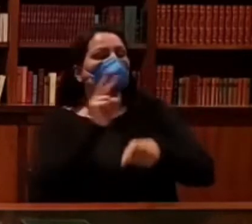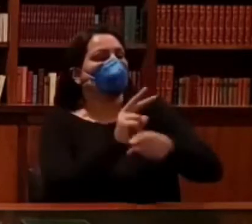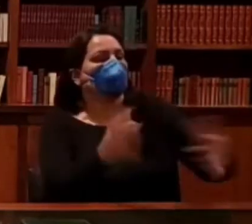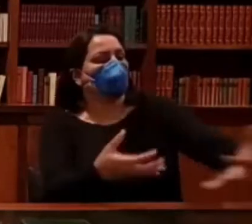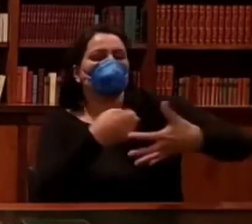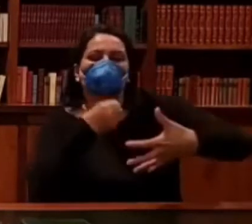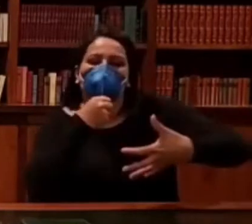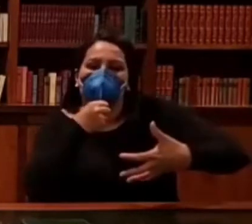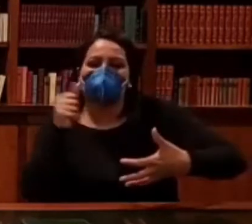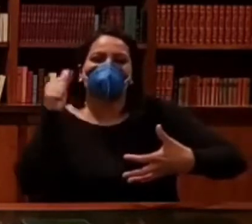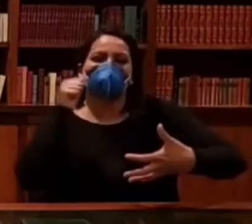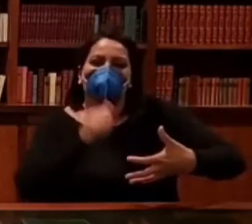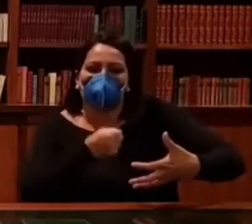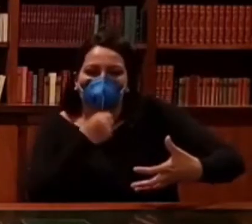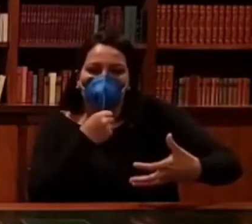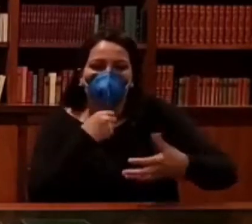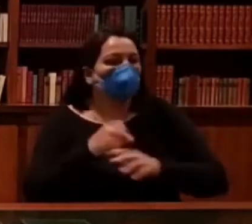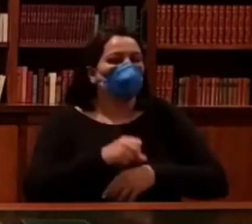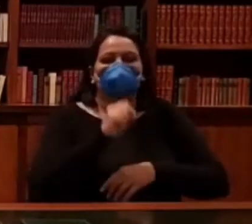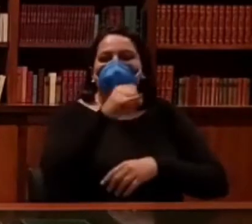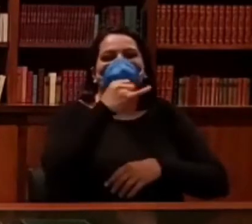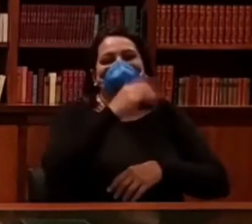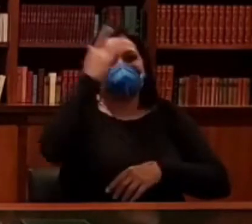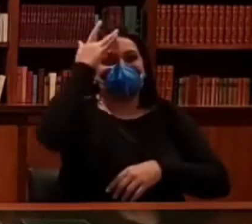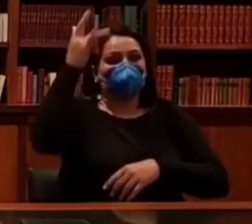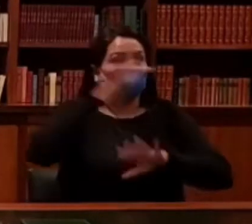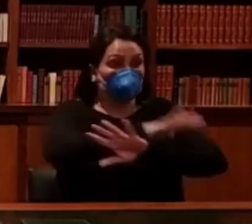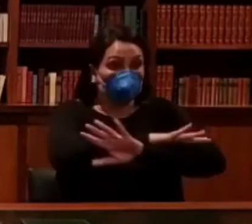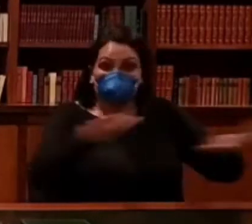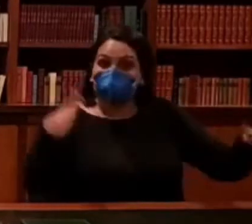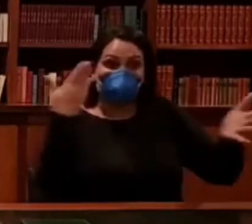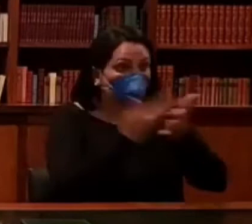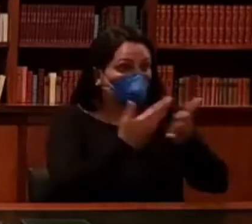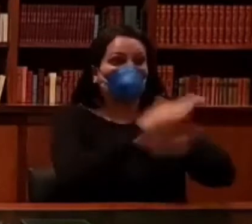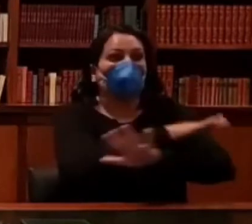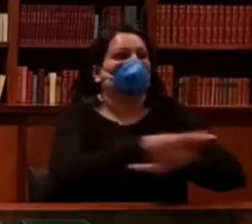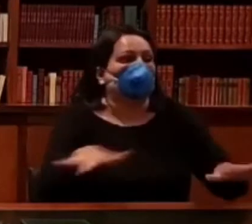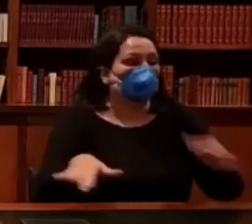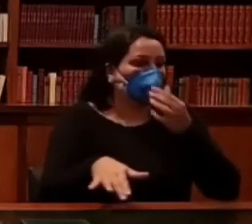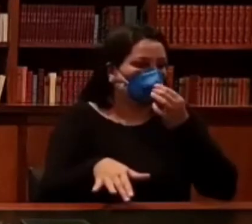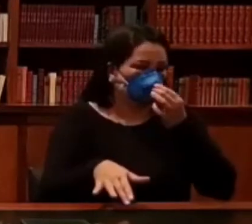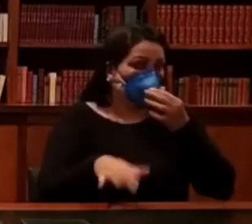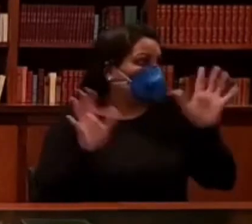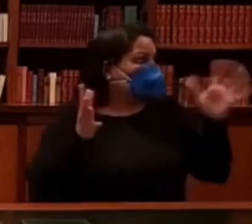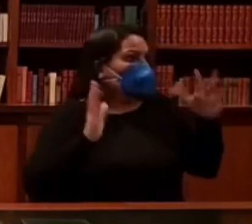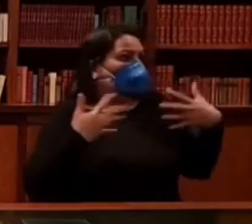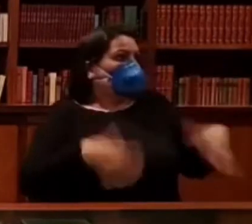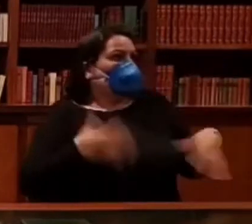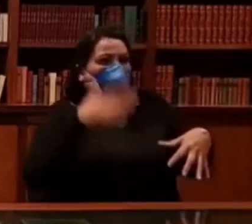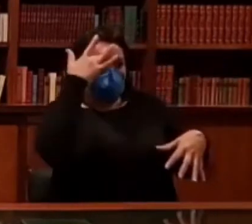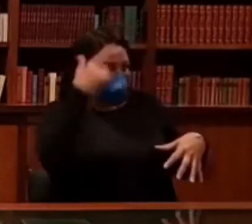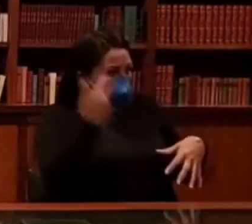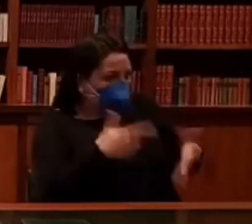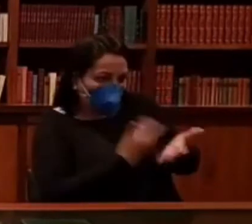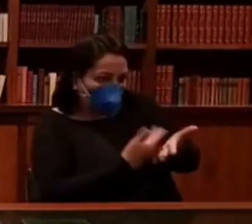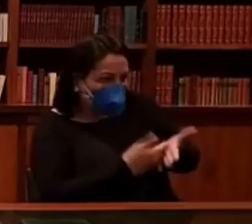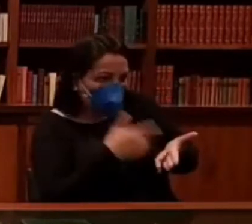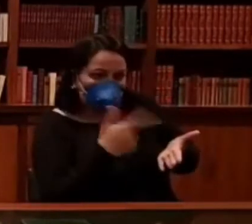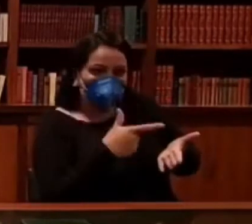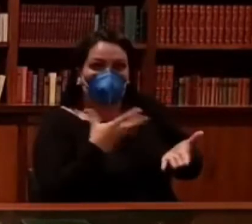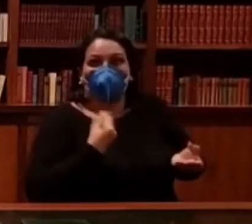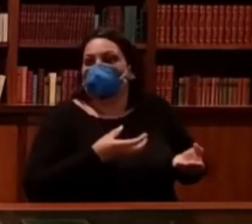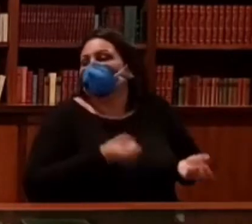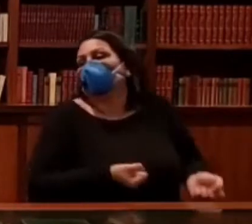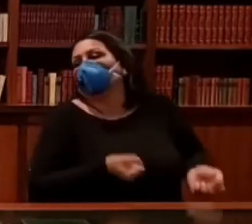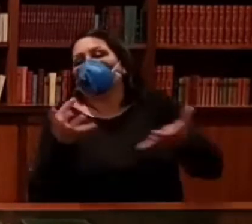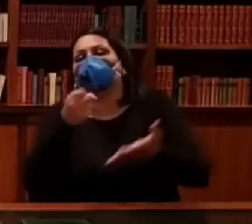Quando, por exemplo, vamos terminar a aula amanhã, aí pai e mãe pega a criança e manda para casa da avó, a gente está levando as crianças, que são, na